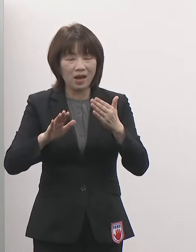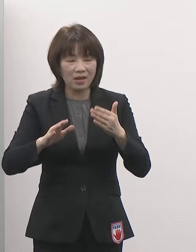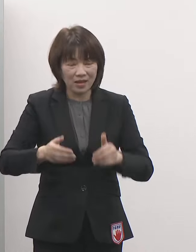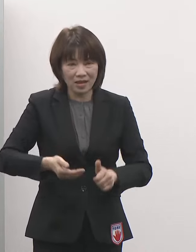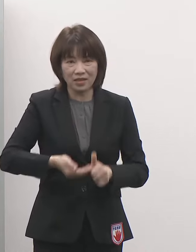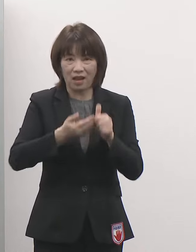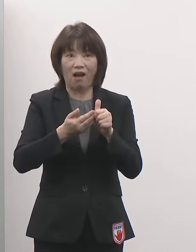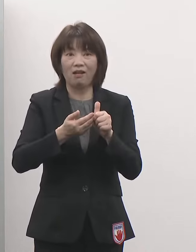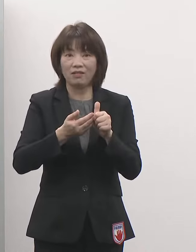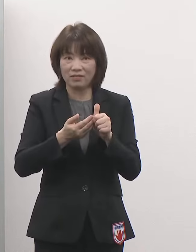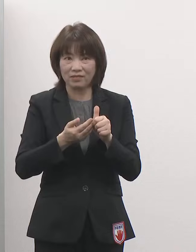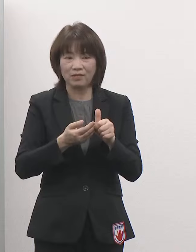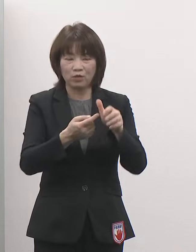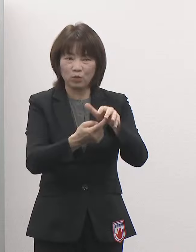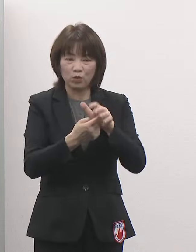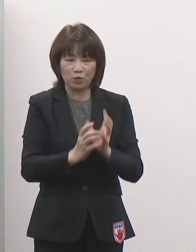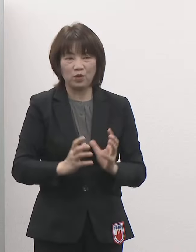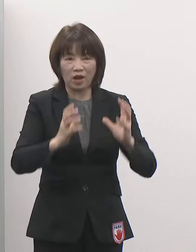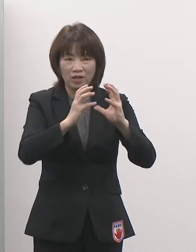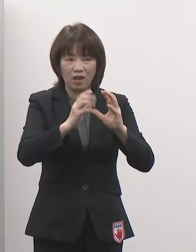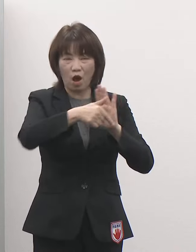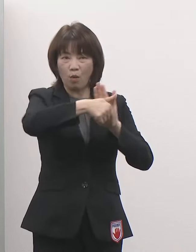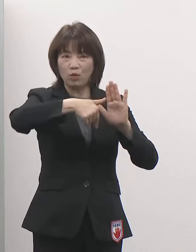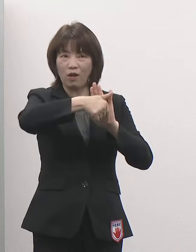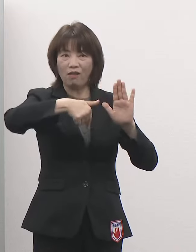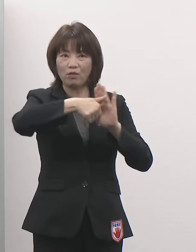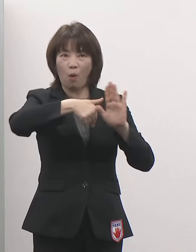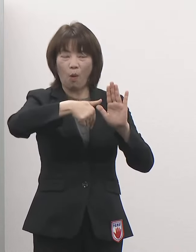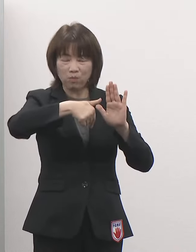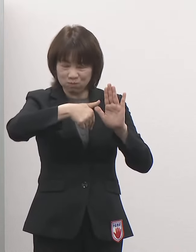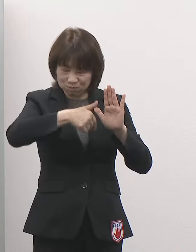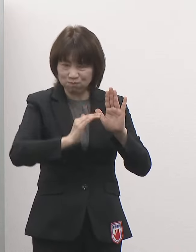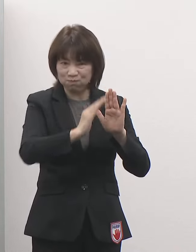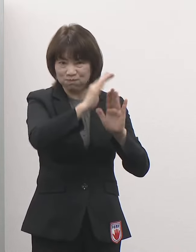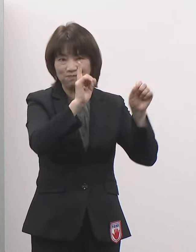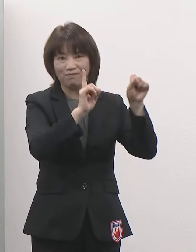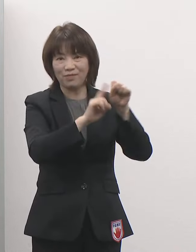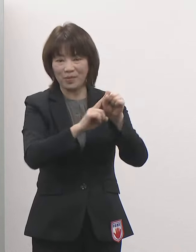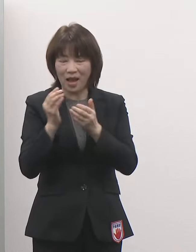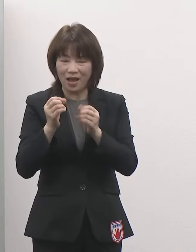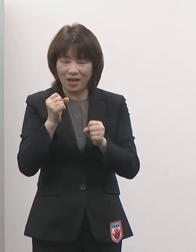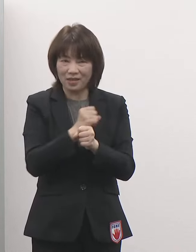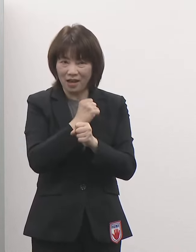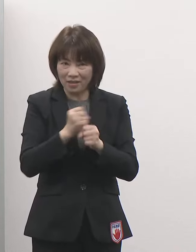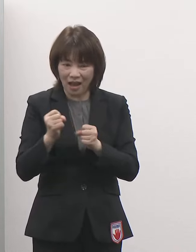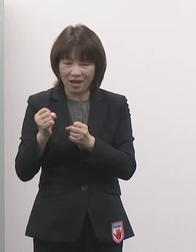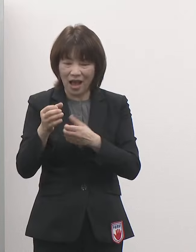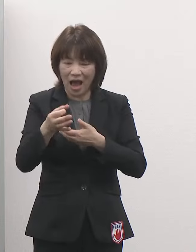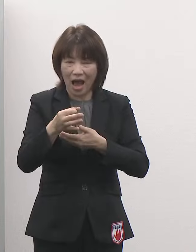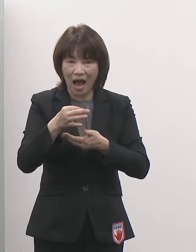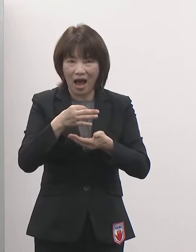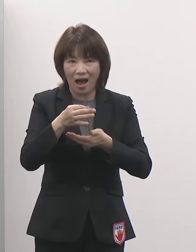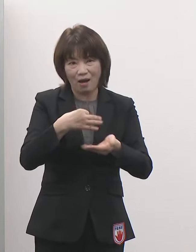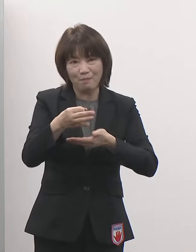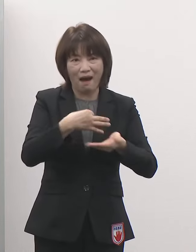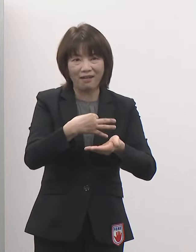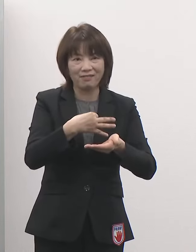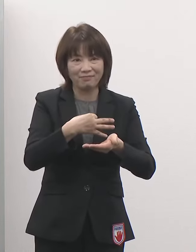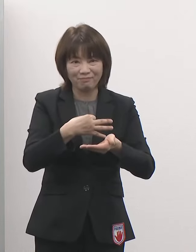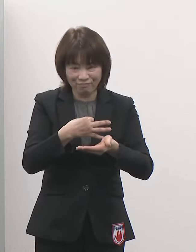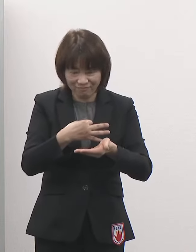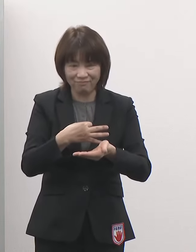ランド価値、これを引き上げるべく、生産流通販売三位一体で高度化を進めてまいりたいと、思います。生産面